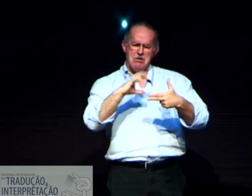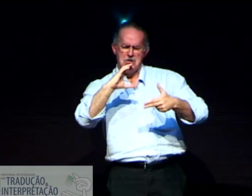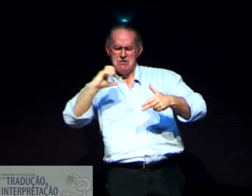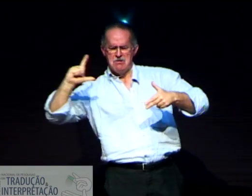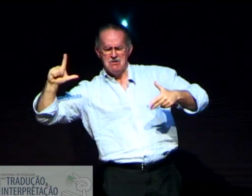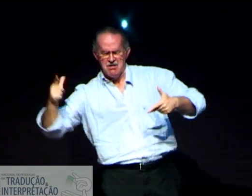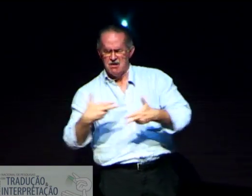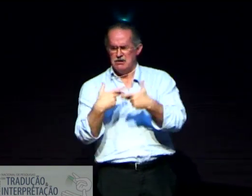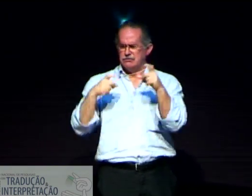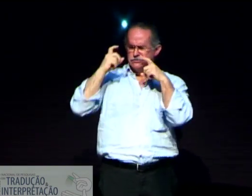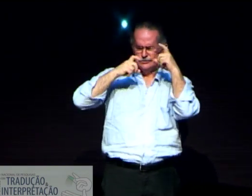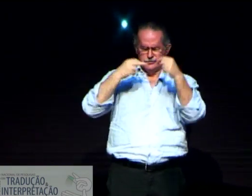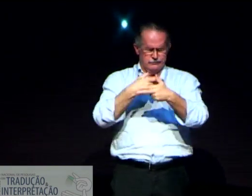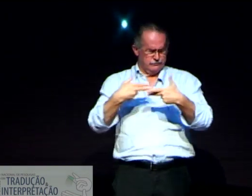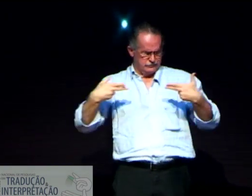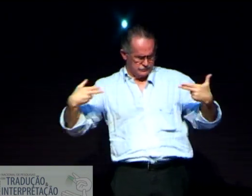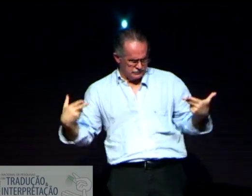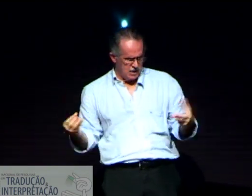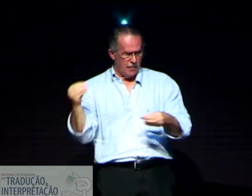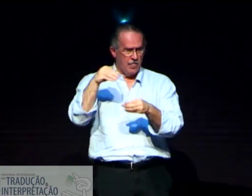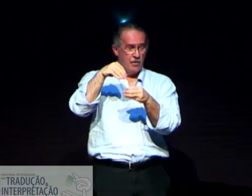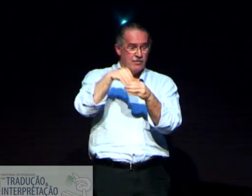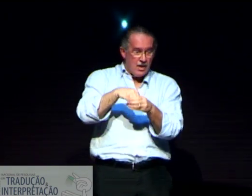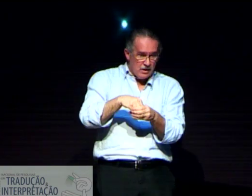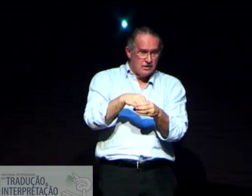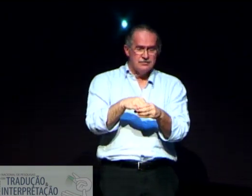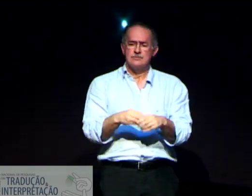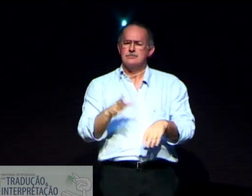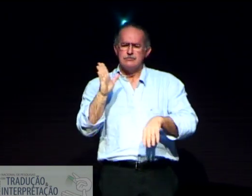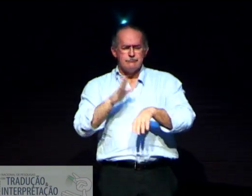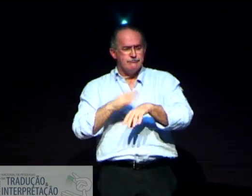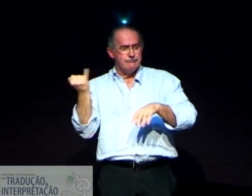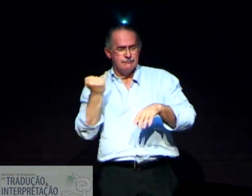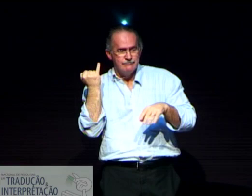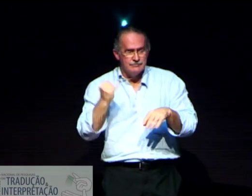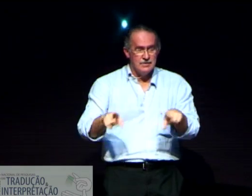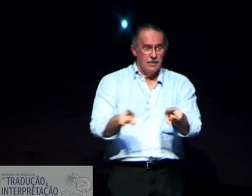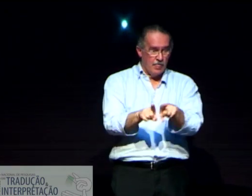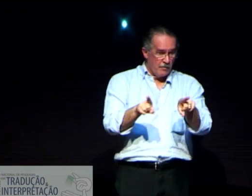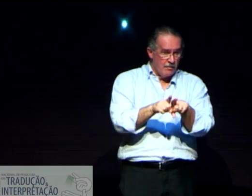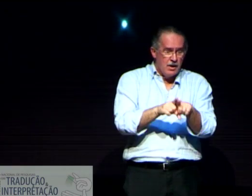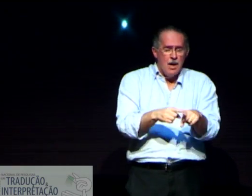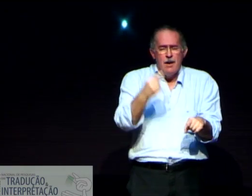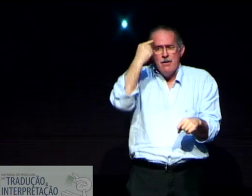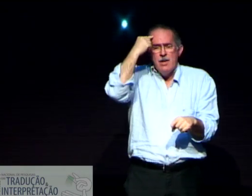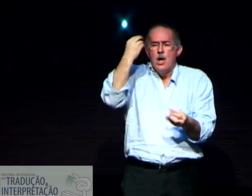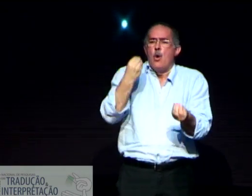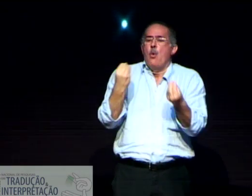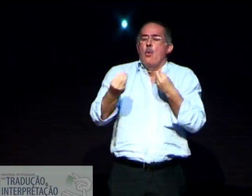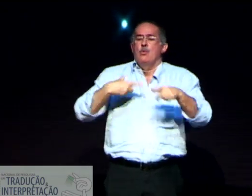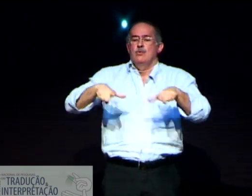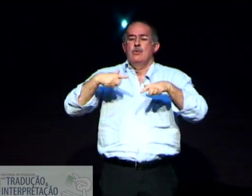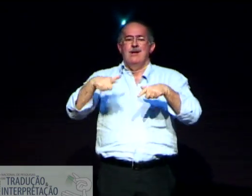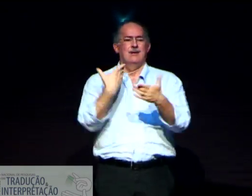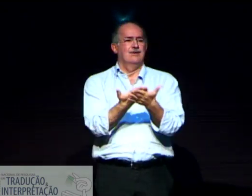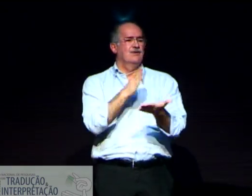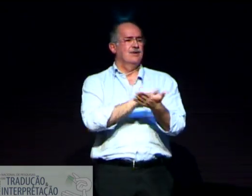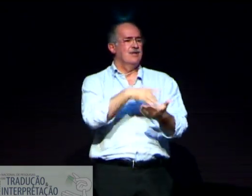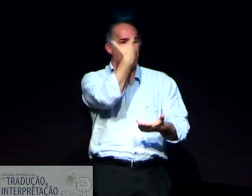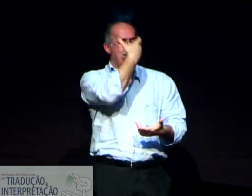E observando também aspectos teóricos do uso da Libras e da sua estrutura.